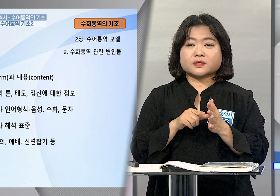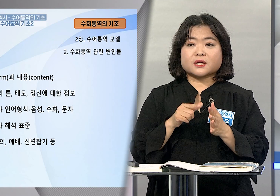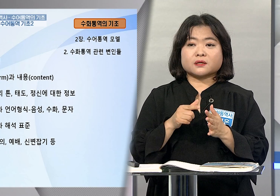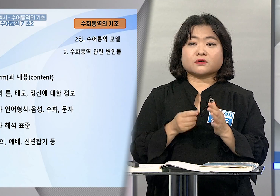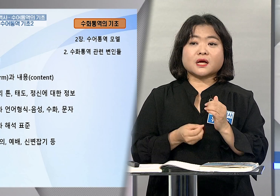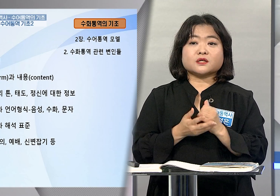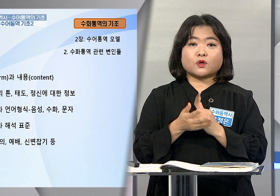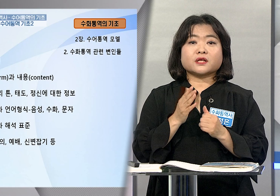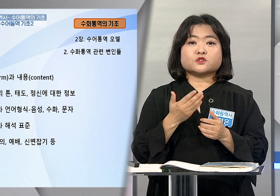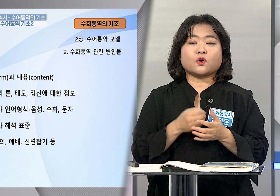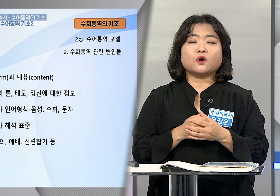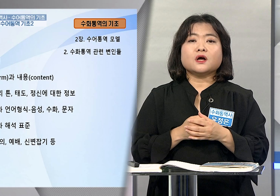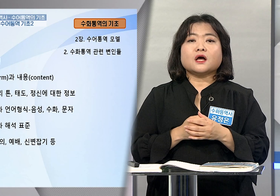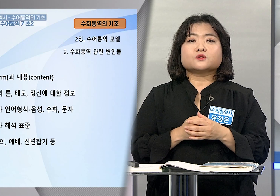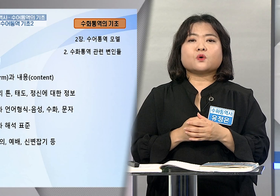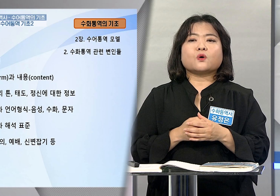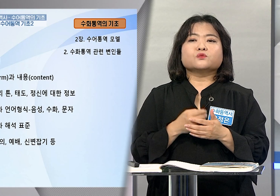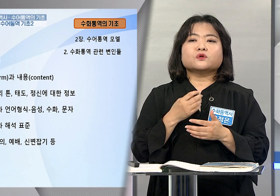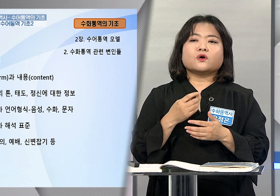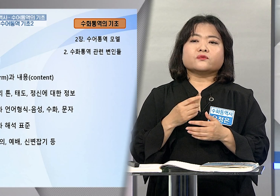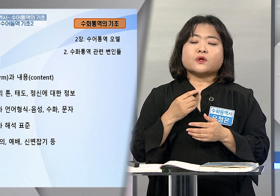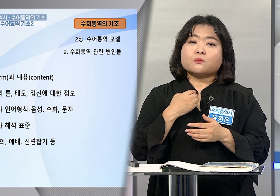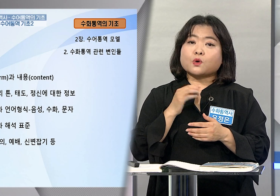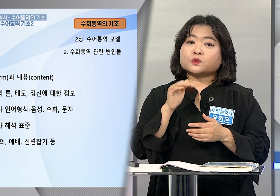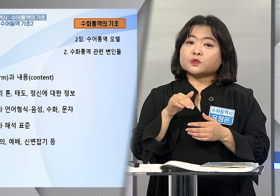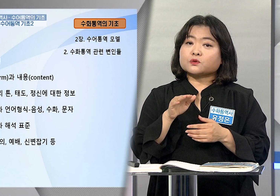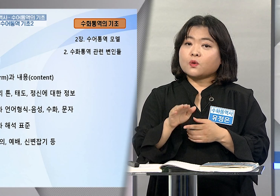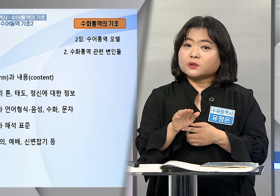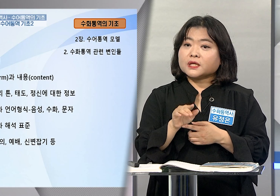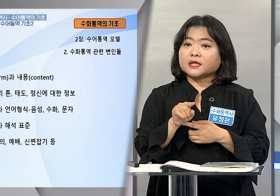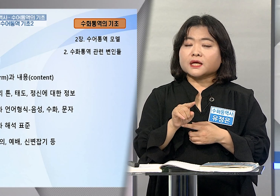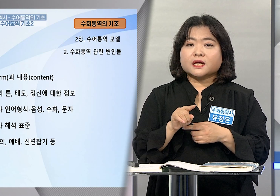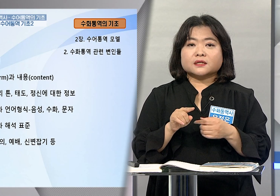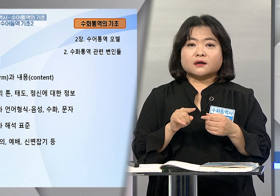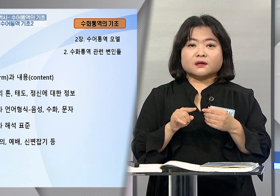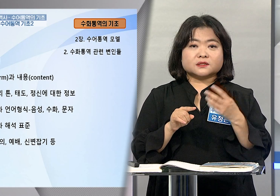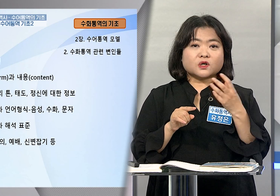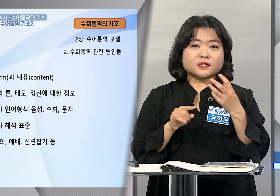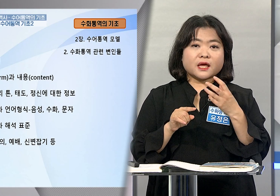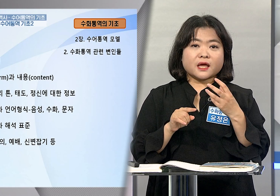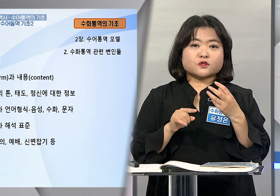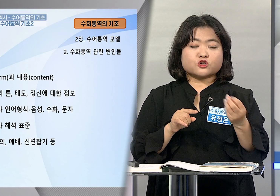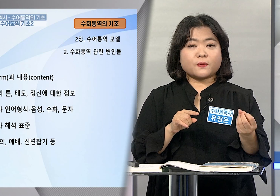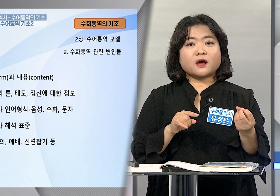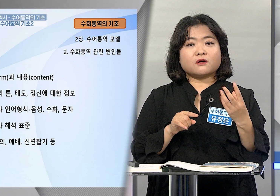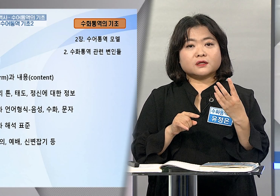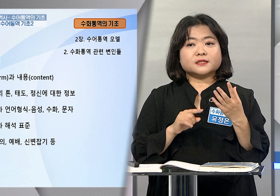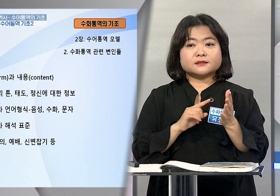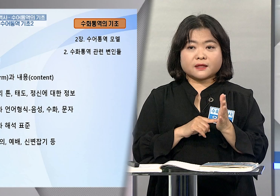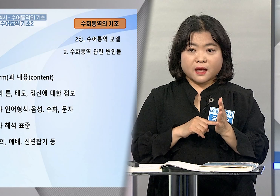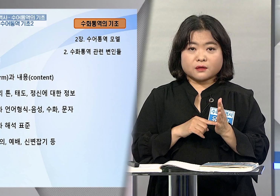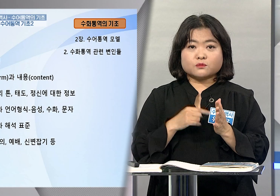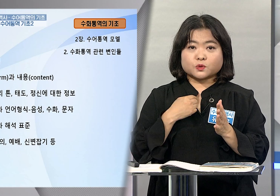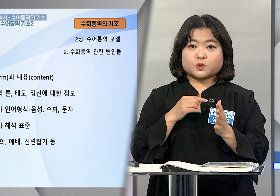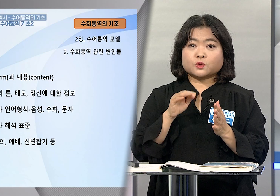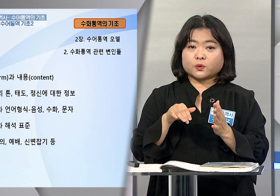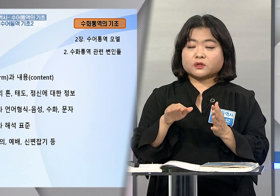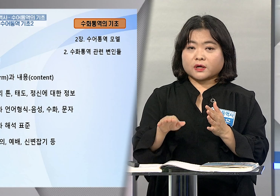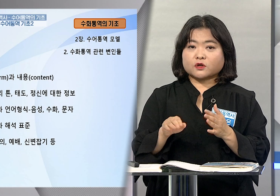굉장히 영향이 되겠죠. 또 물론 목소리 톤이 청인의 출발어일 때는 목소리 톤이 될